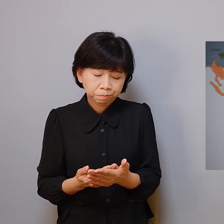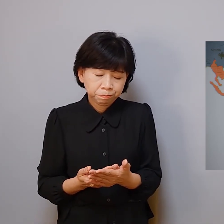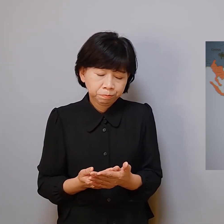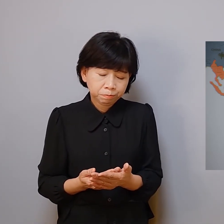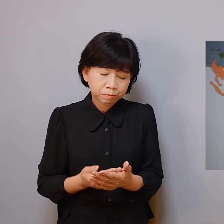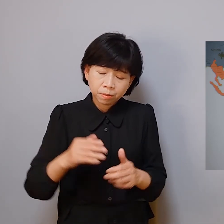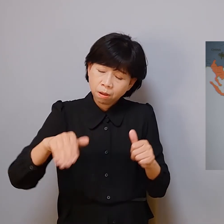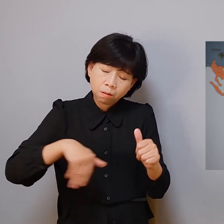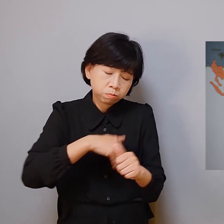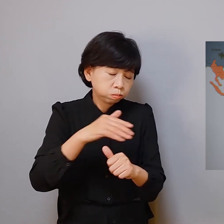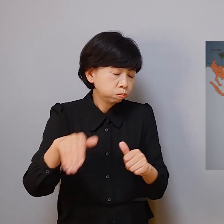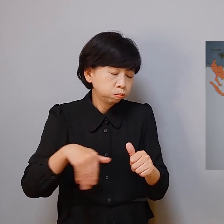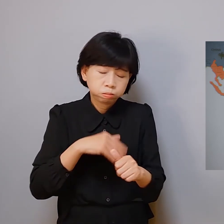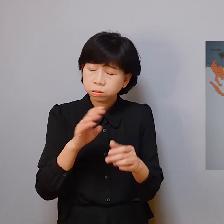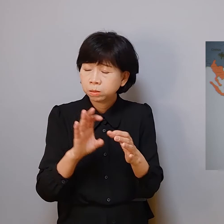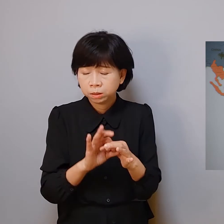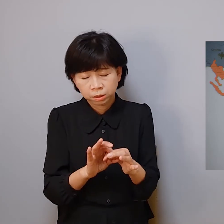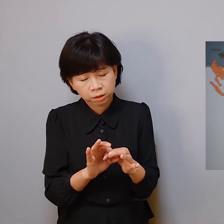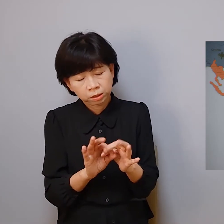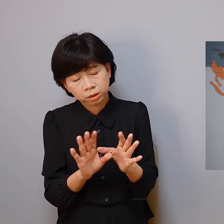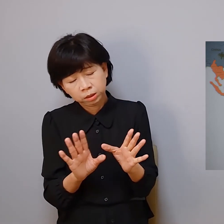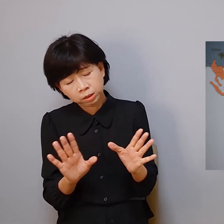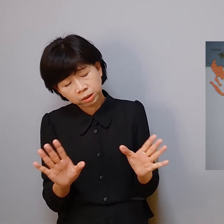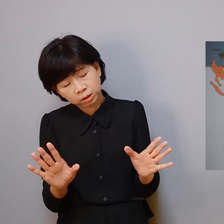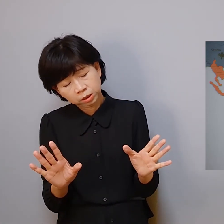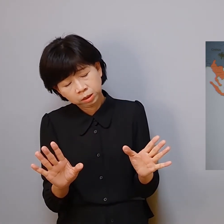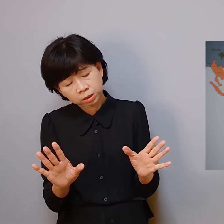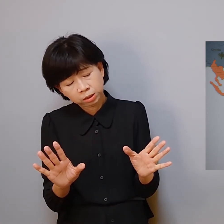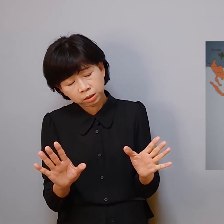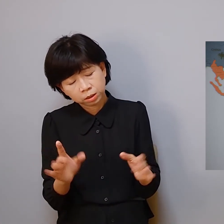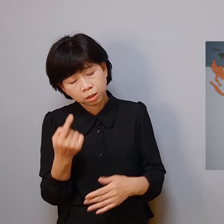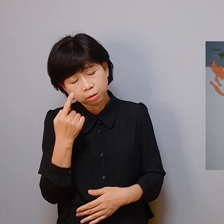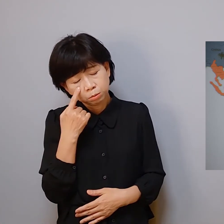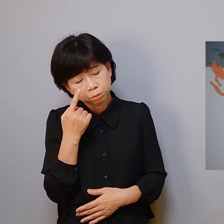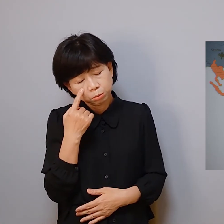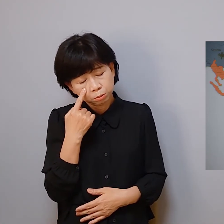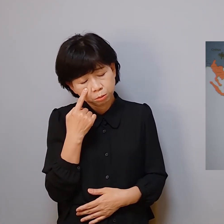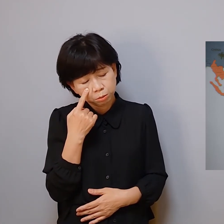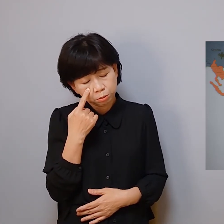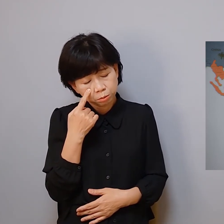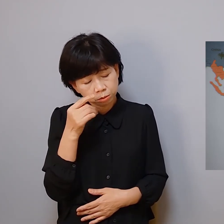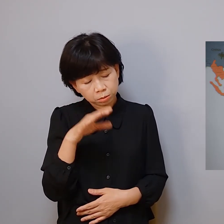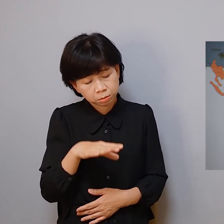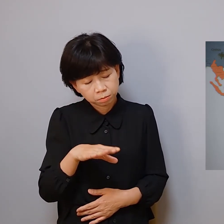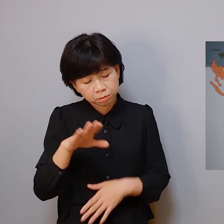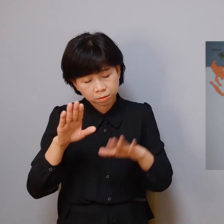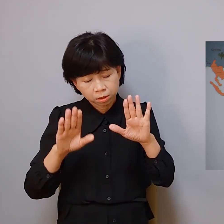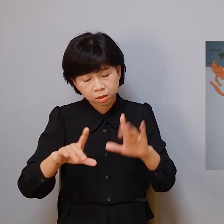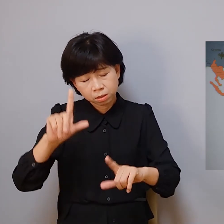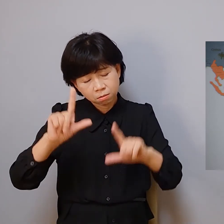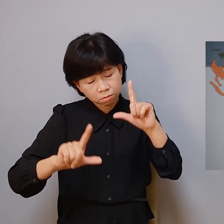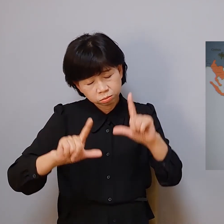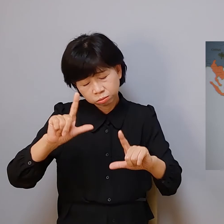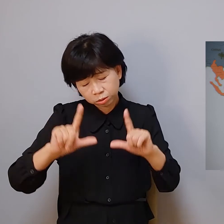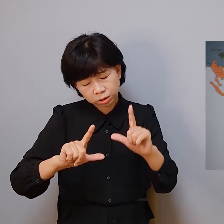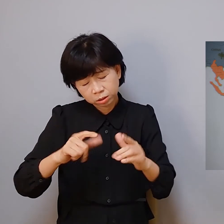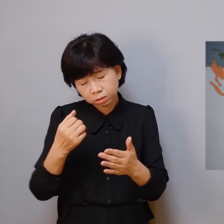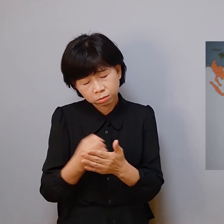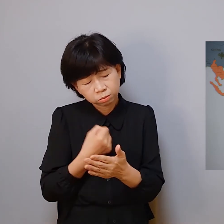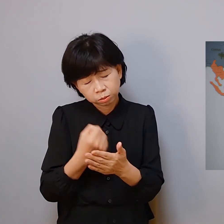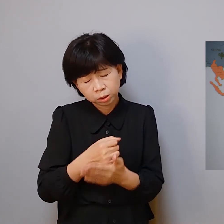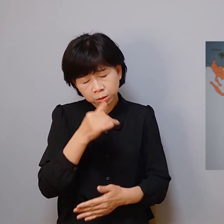어떤 상황과 환경이 처해진다 할지라도 때로는 눈앞의 현실에 참 가슴 아픈 일들이